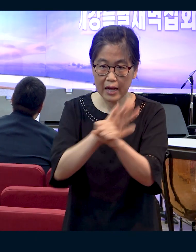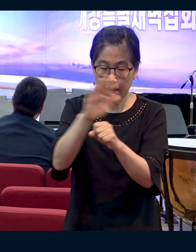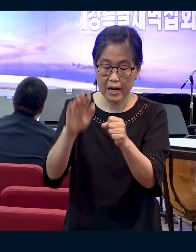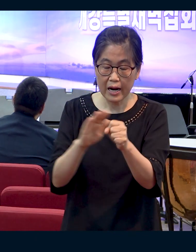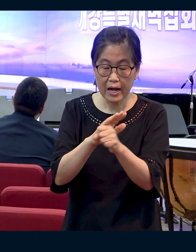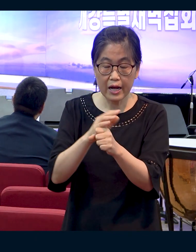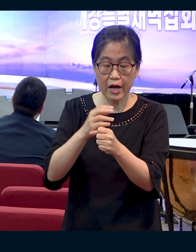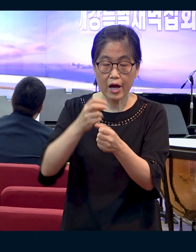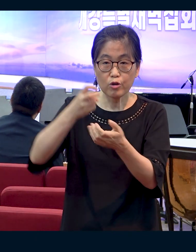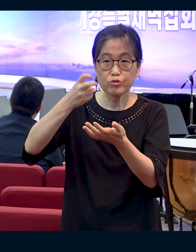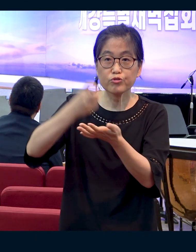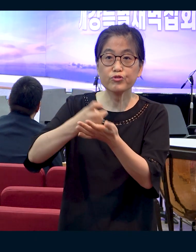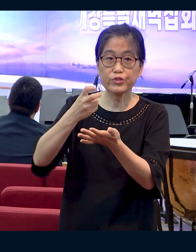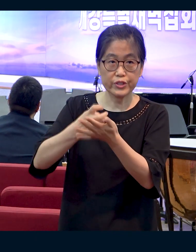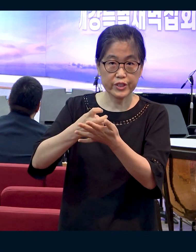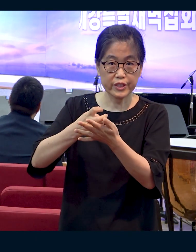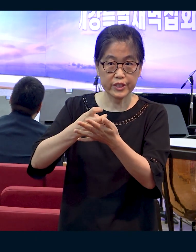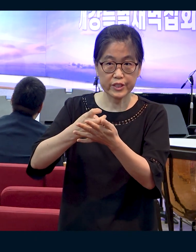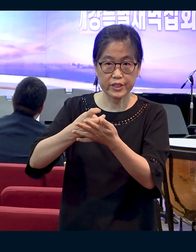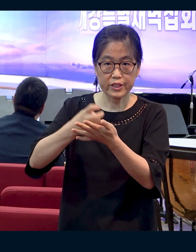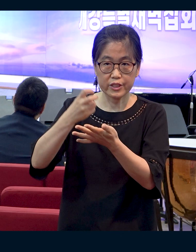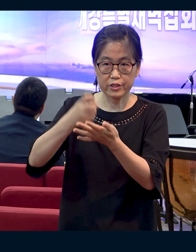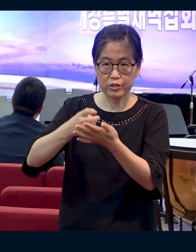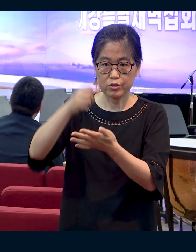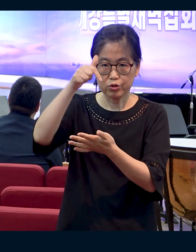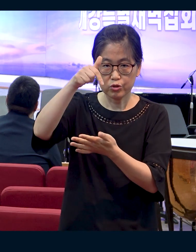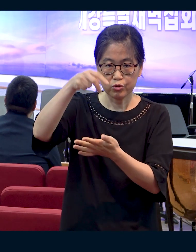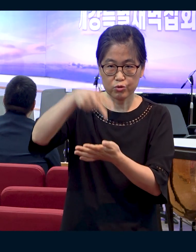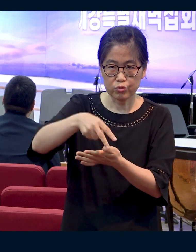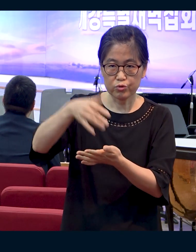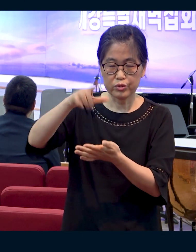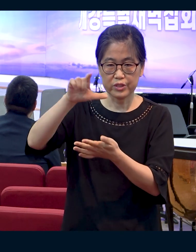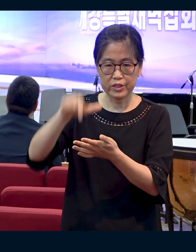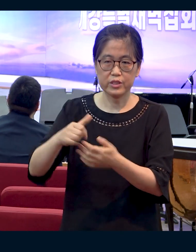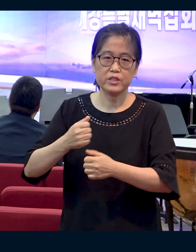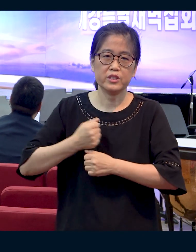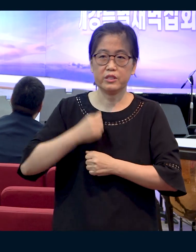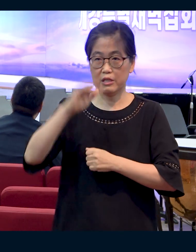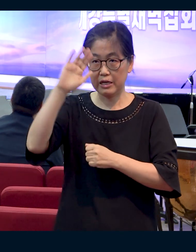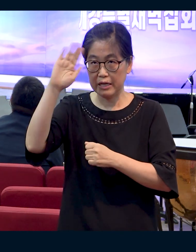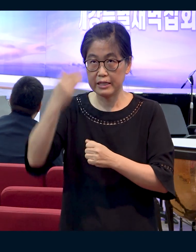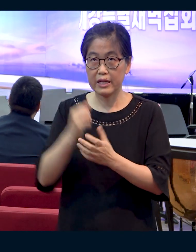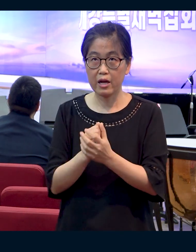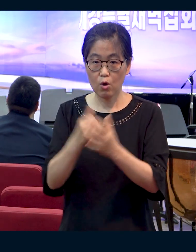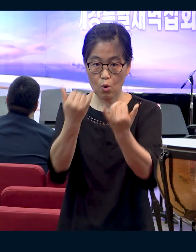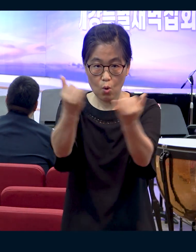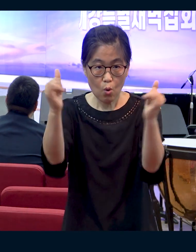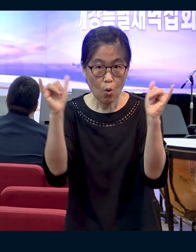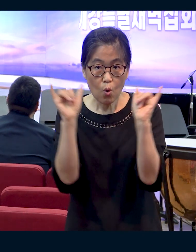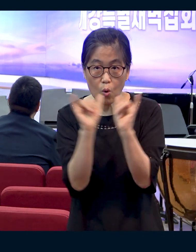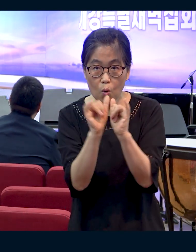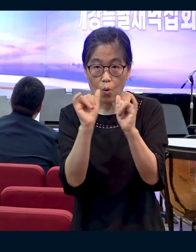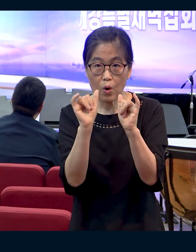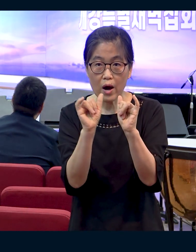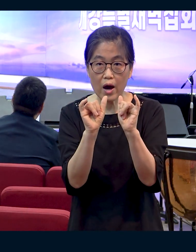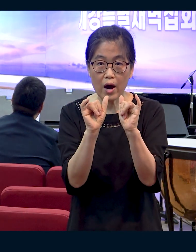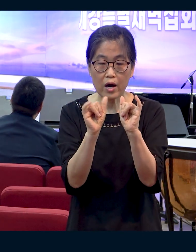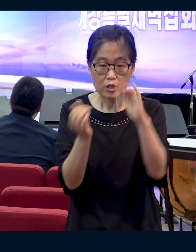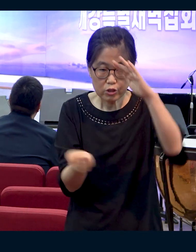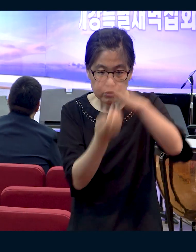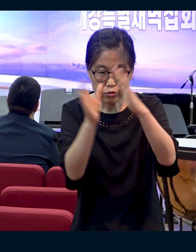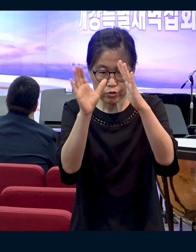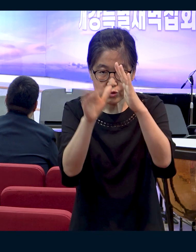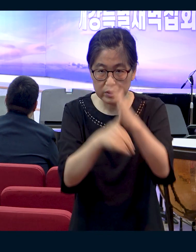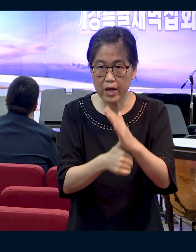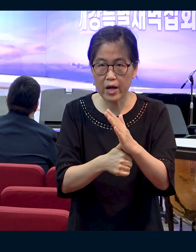지키지 않으면요, 누군가가 피해를 봐요. 공동체가 어려움이 있습니다. 더군다나 어떤 중요한 가치를 지향하면서 나가는